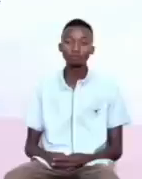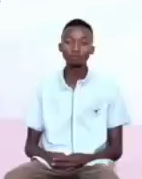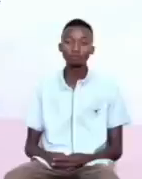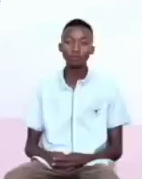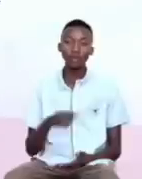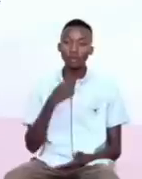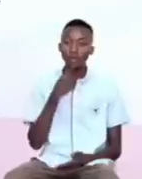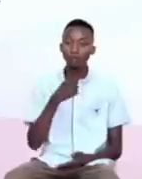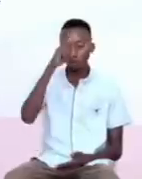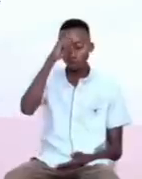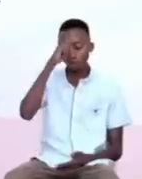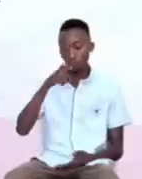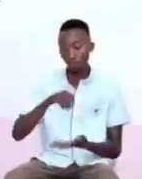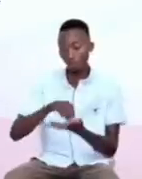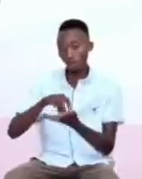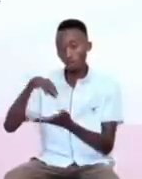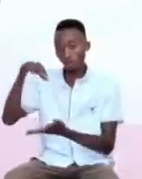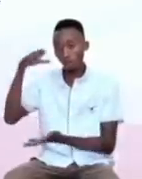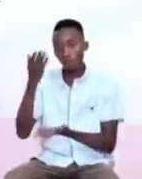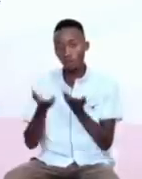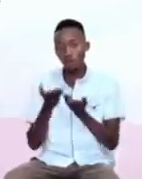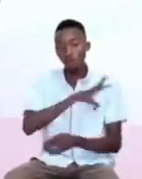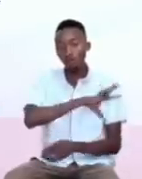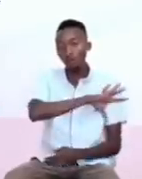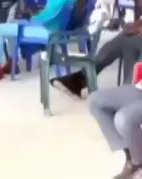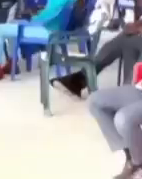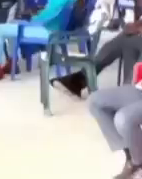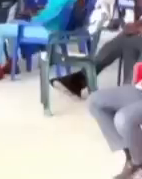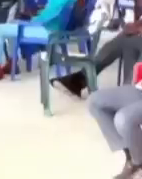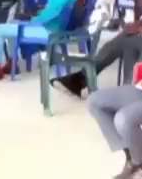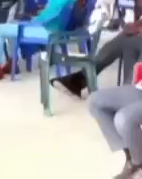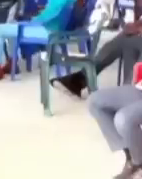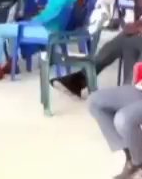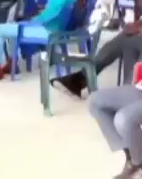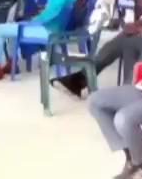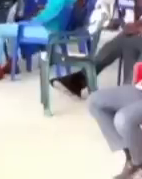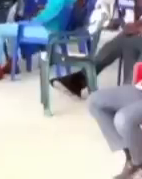Ana thamani. Kiingereza amesema she.